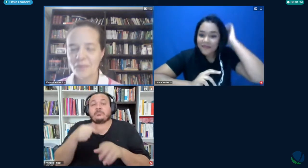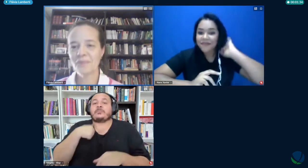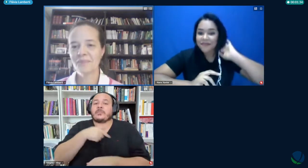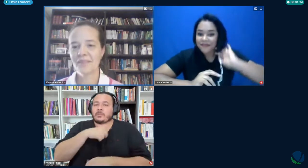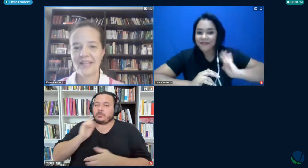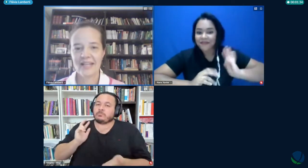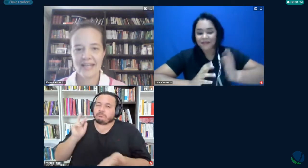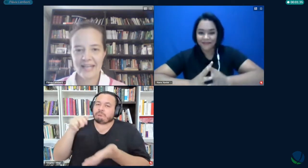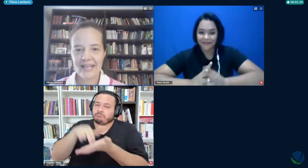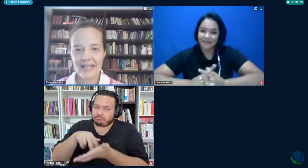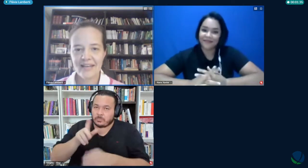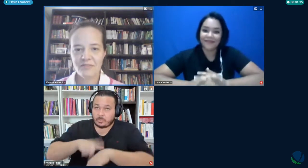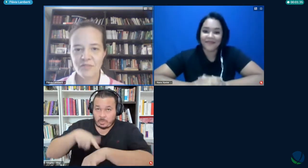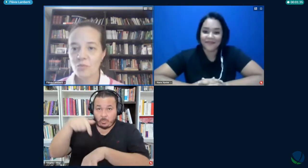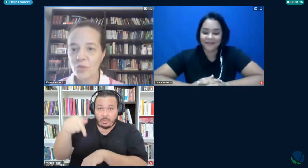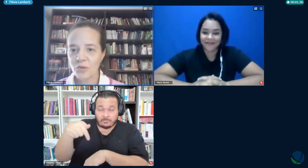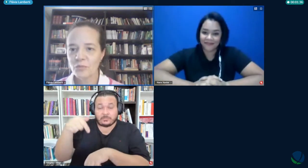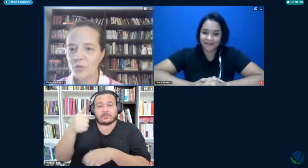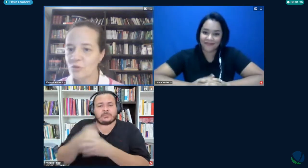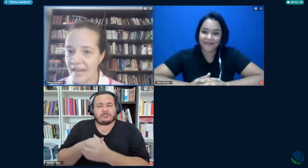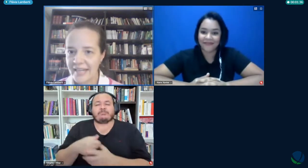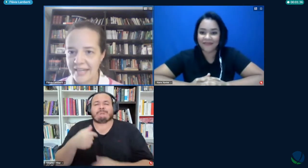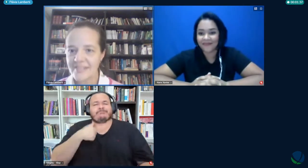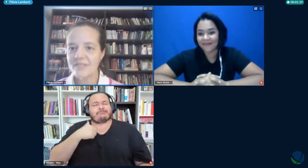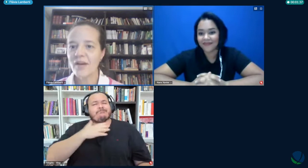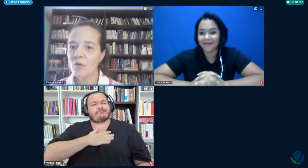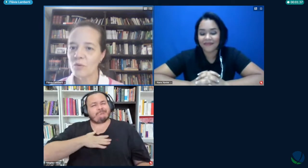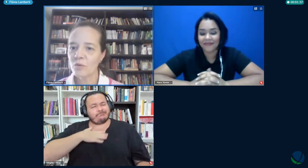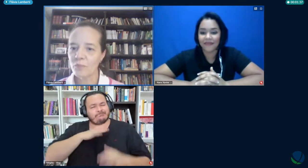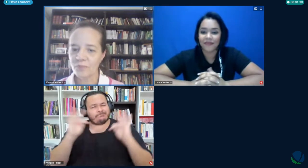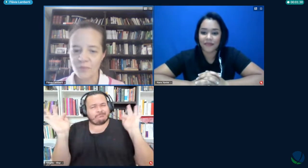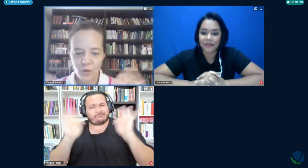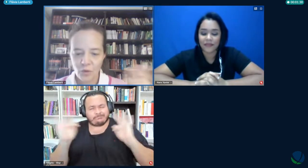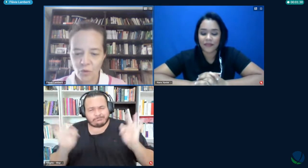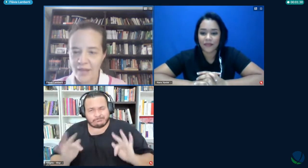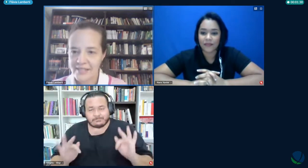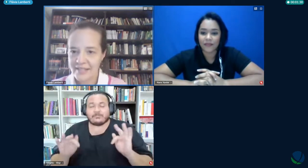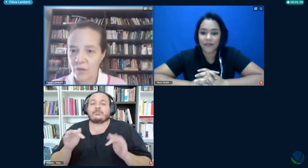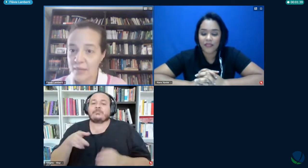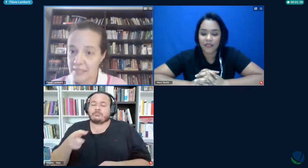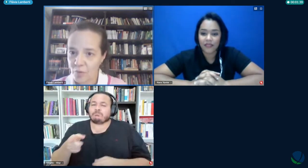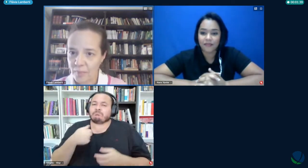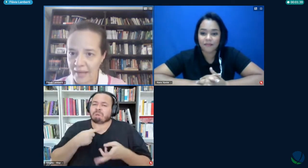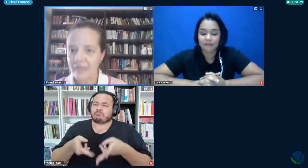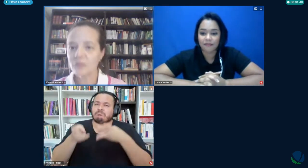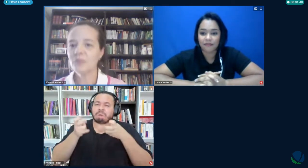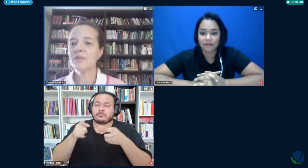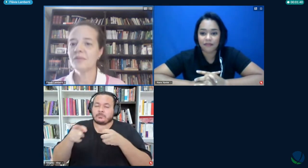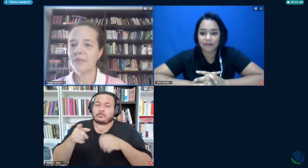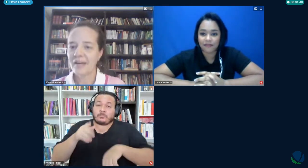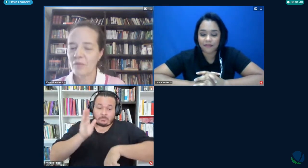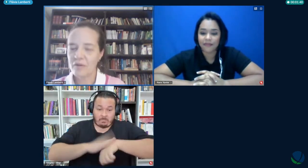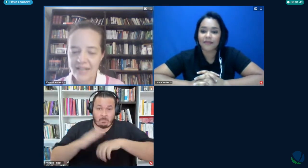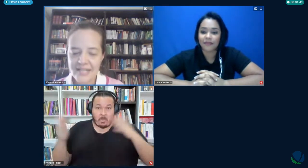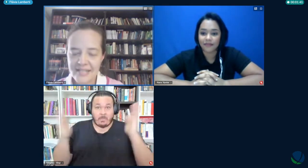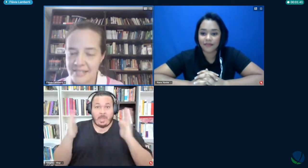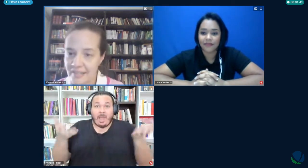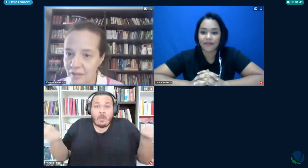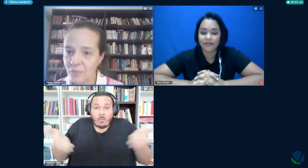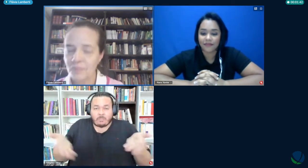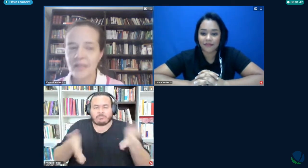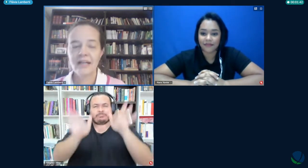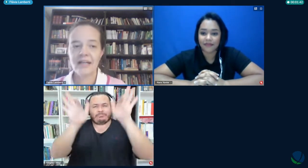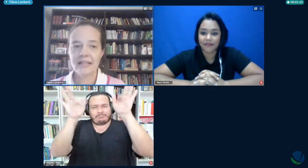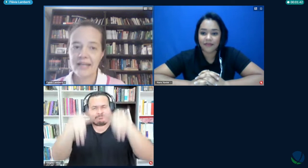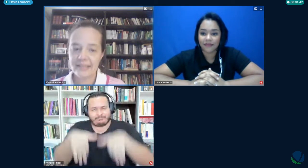qualificação e fico muito, muito feliz, né, com esse momento, né, com a